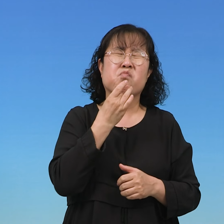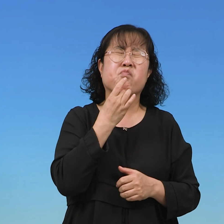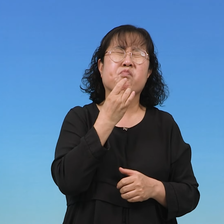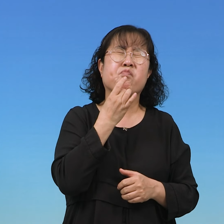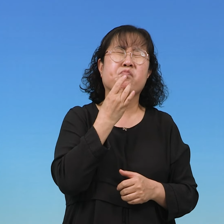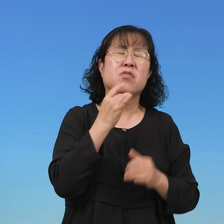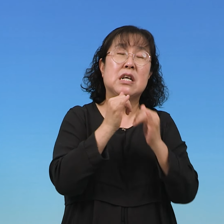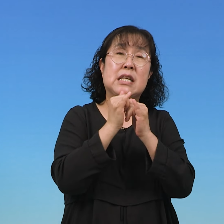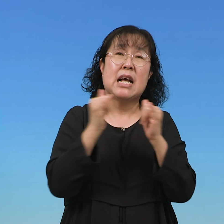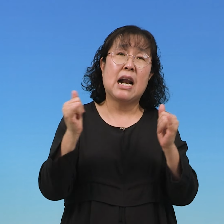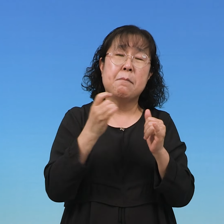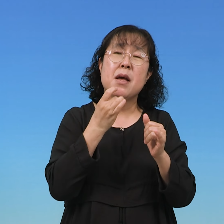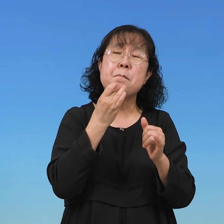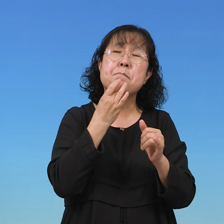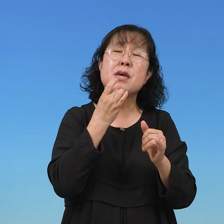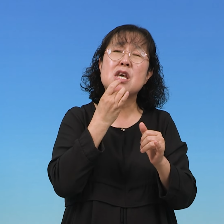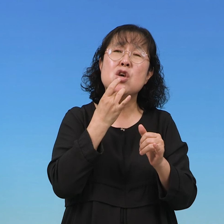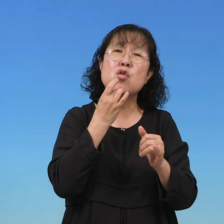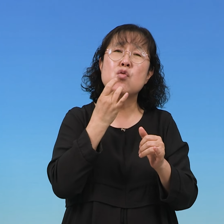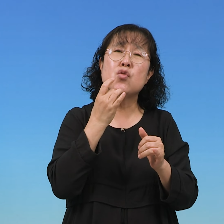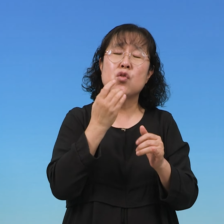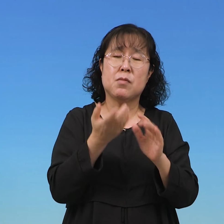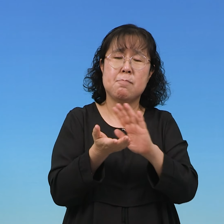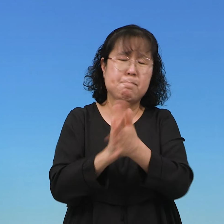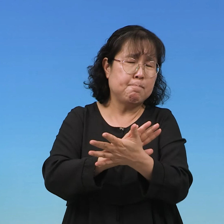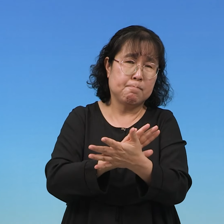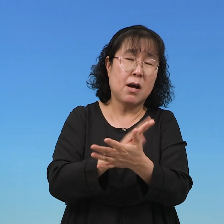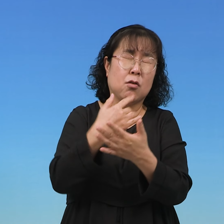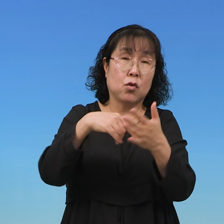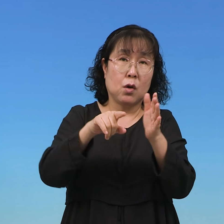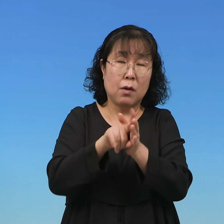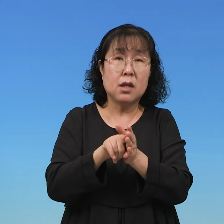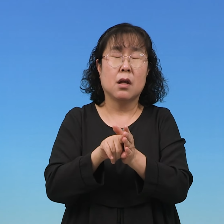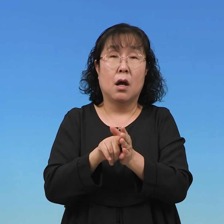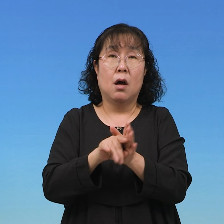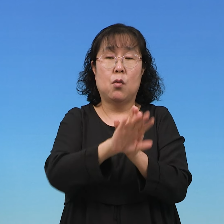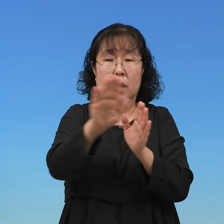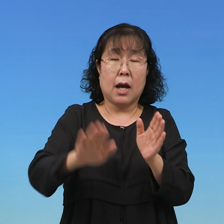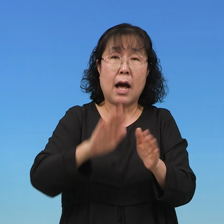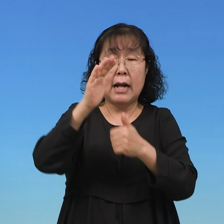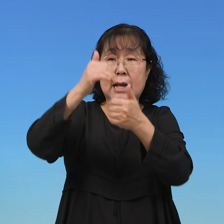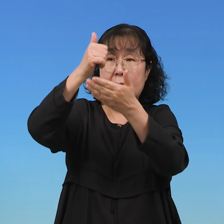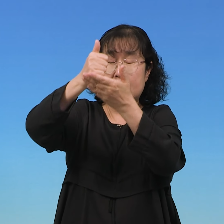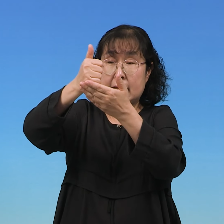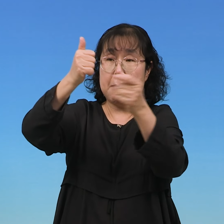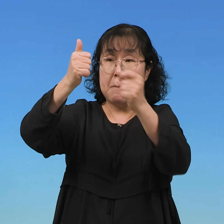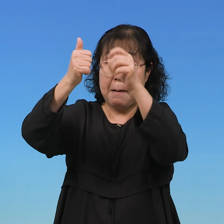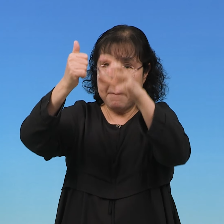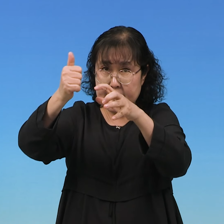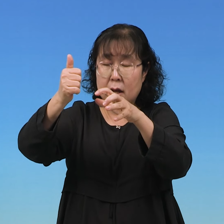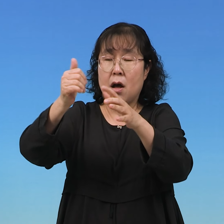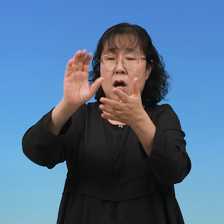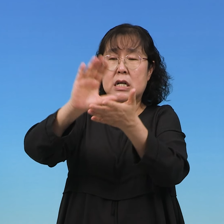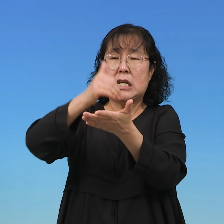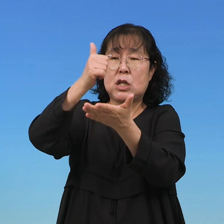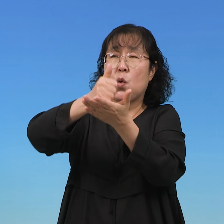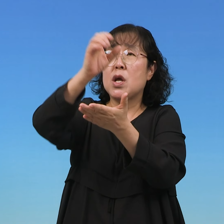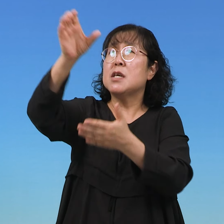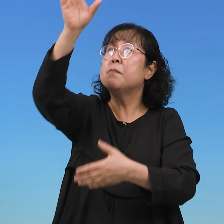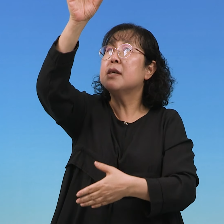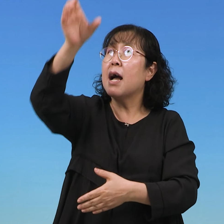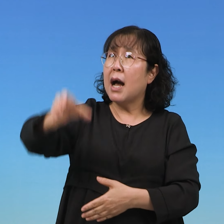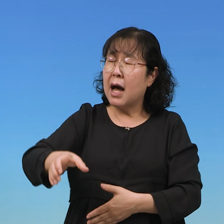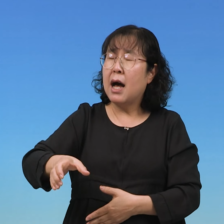조롱을 너무나 멋지게 이것을 뒤집어 엎기 위해서 우리 하나님 앞에서 그리스도의 십자가,